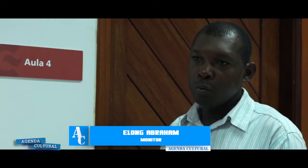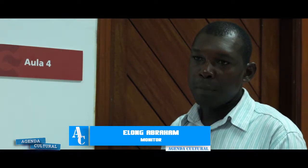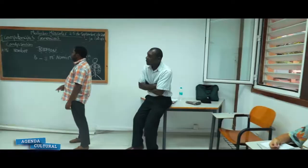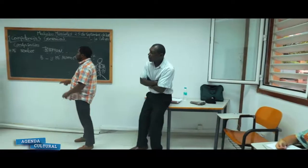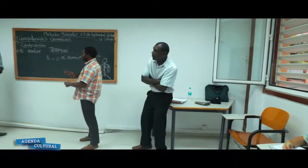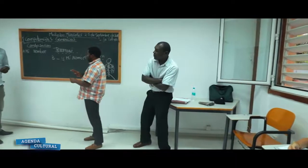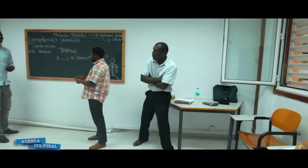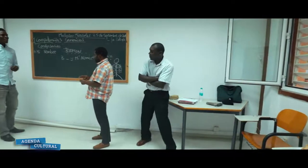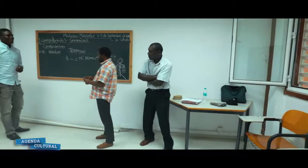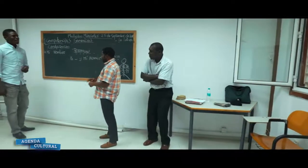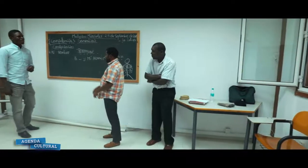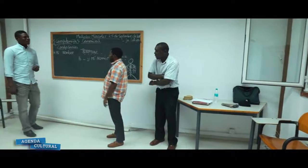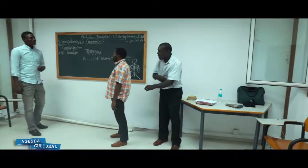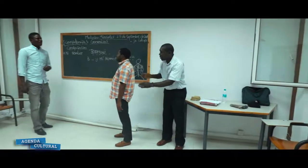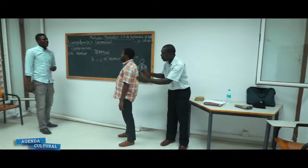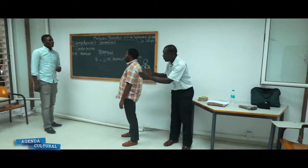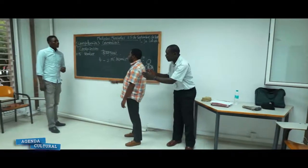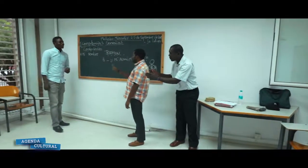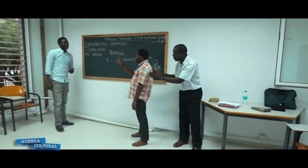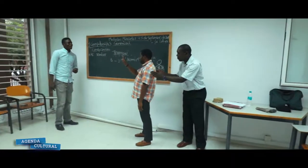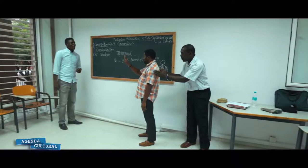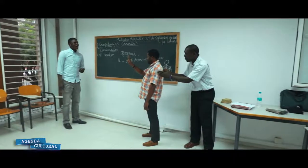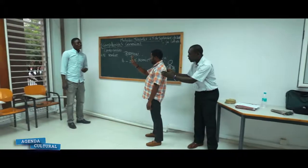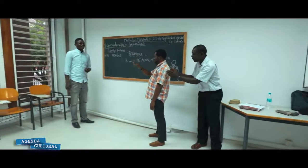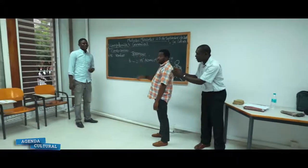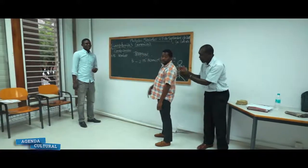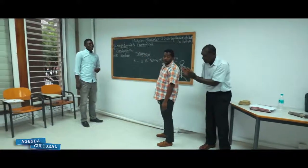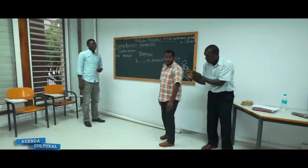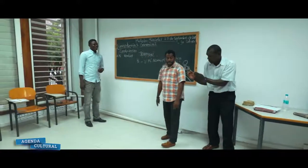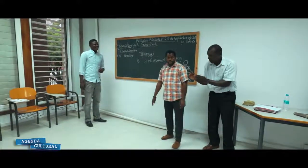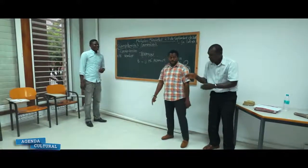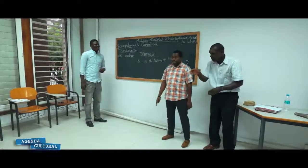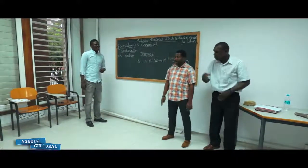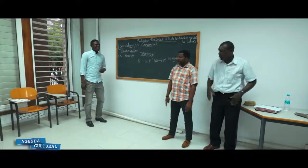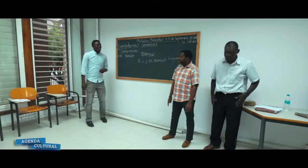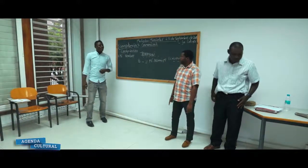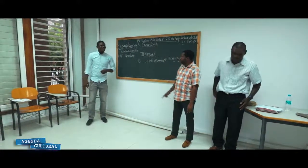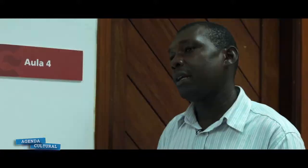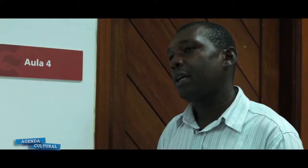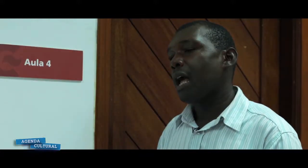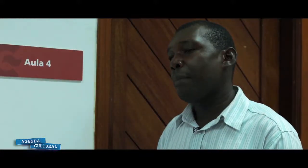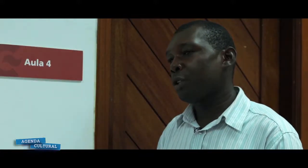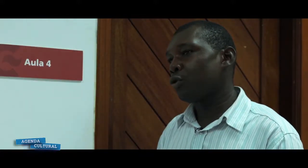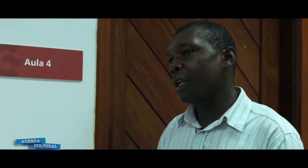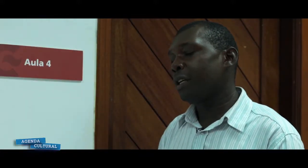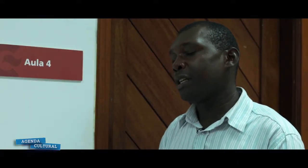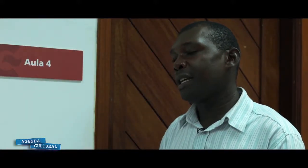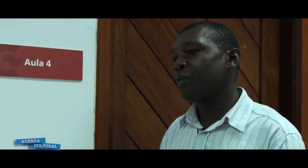una persona puede aprender y saber cómo comunicar con la gente. No es difícil por una persona que ya ha empezado a aprender a partir de ese